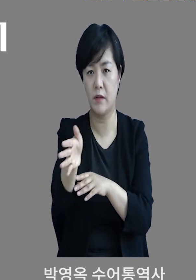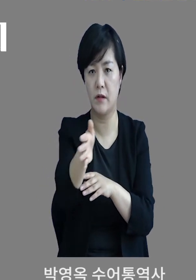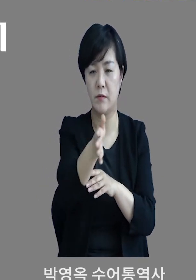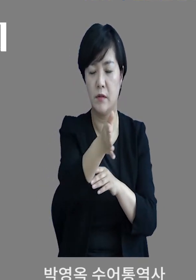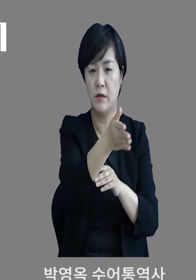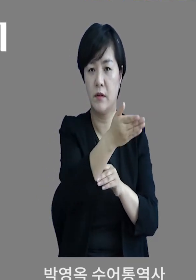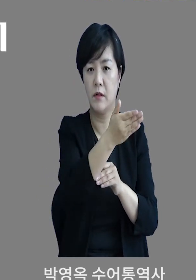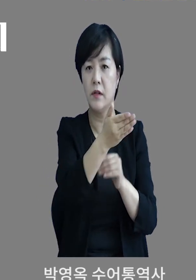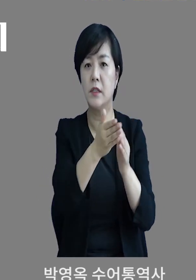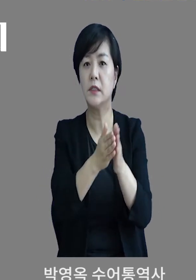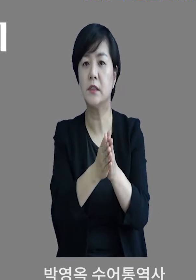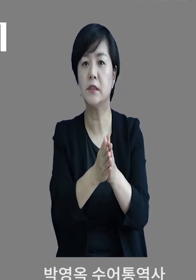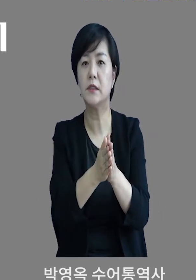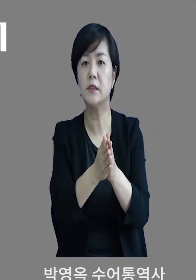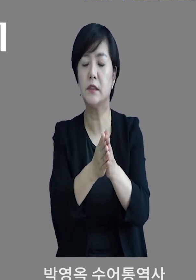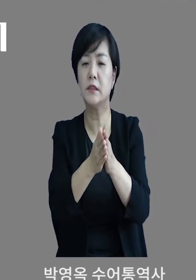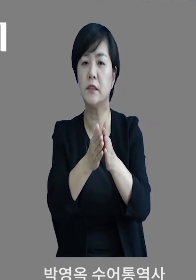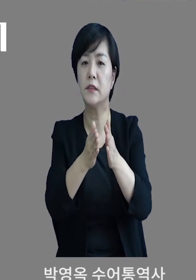연못에서